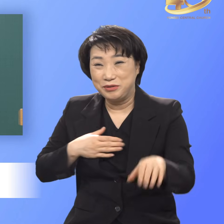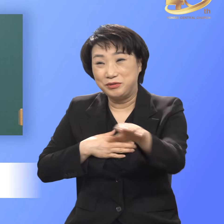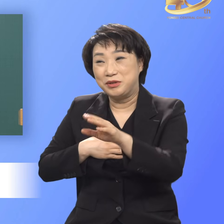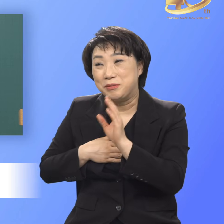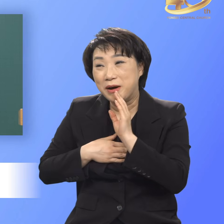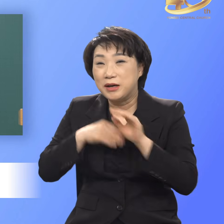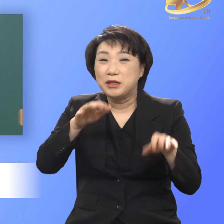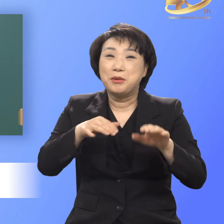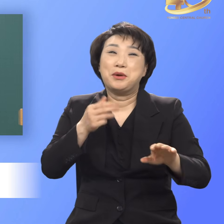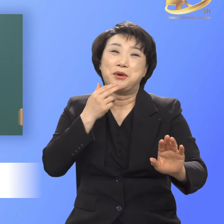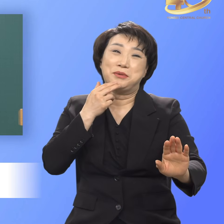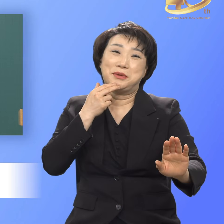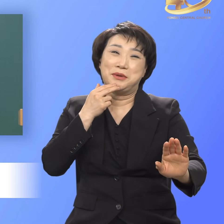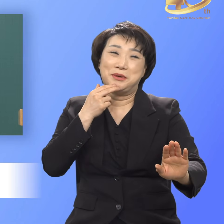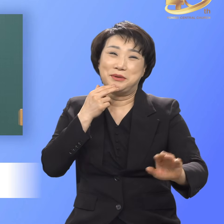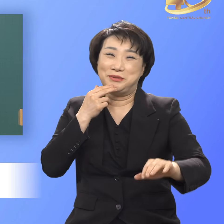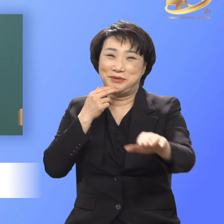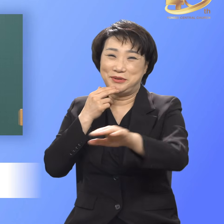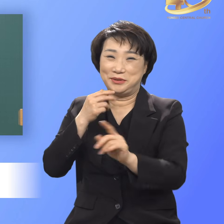누가 차별 둘 수 있냐 이 말이야.